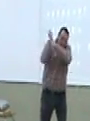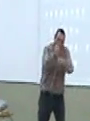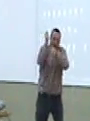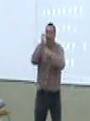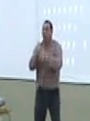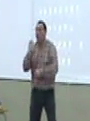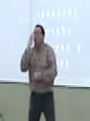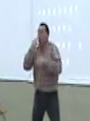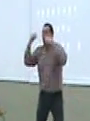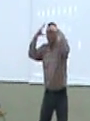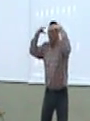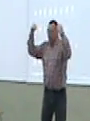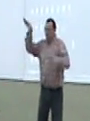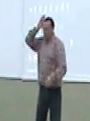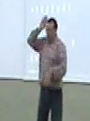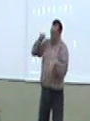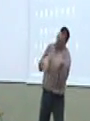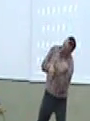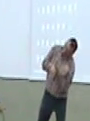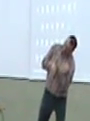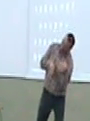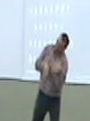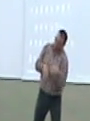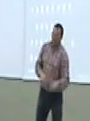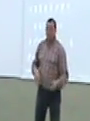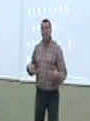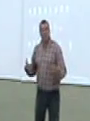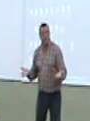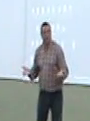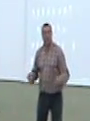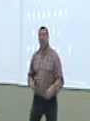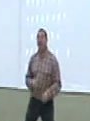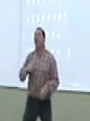lagunak egiteko aurra gure aukera.